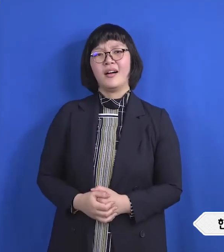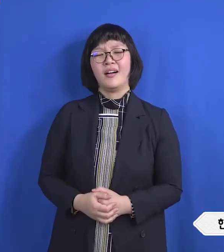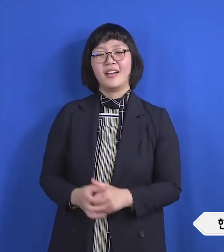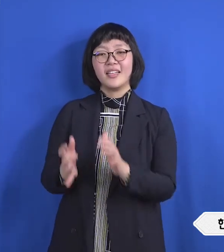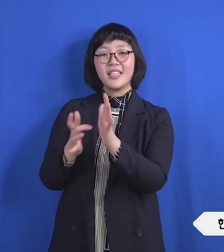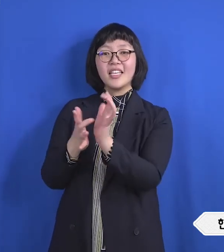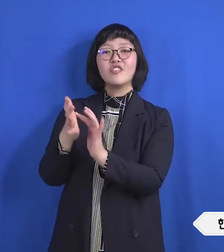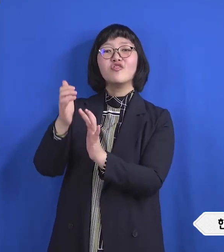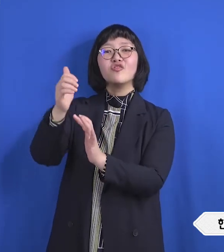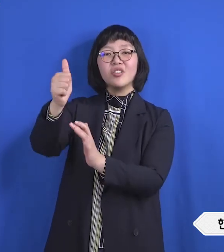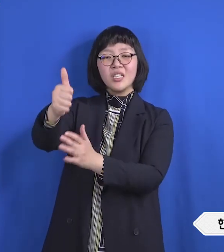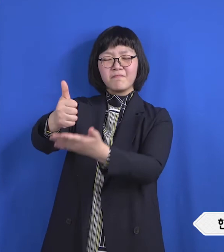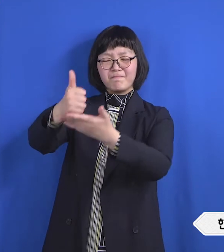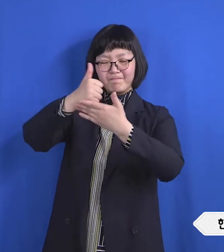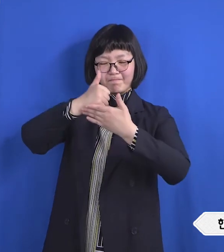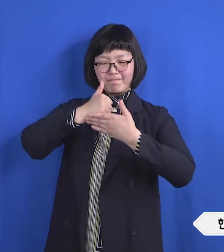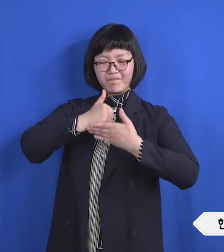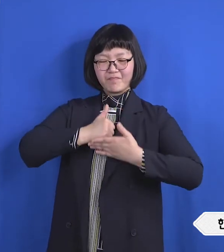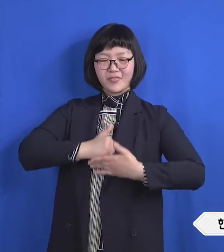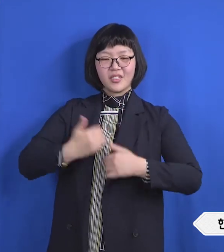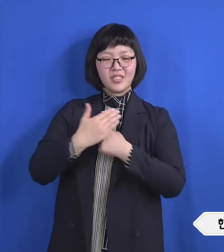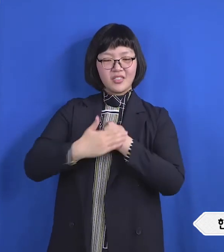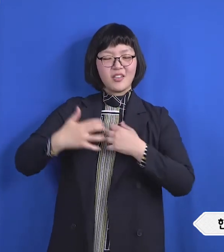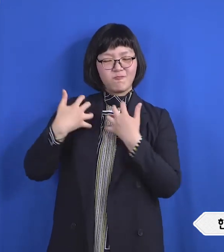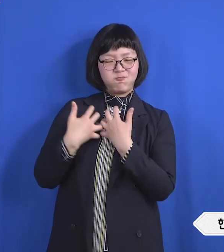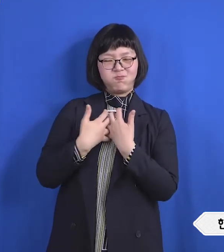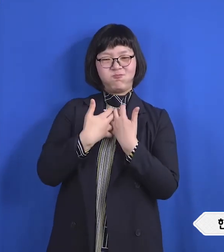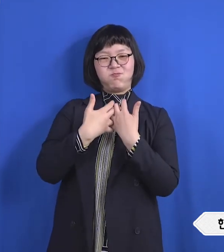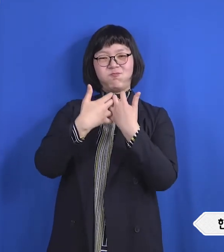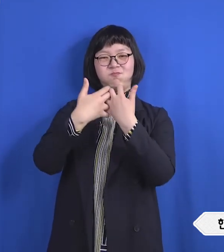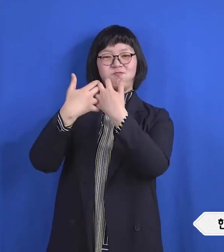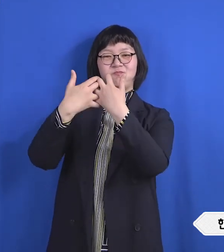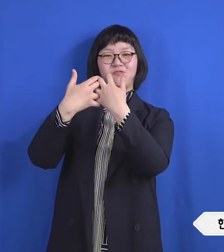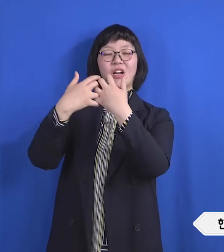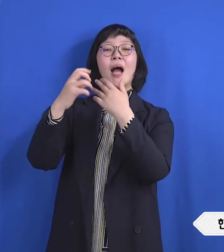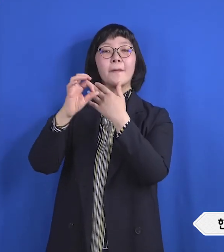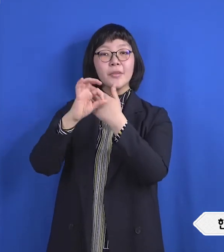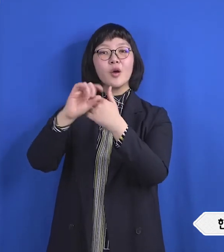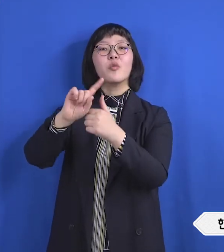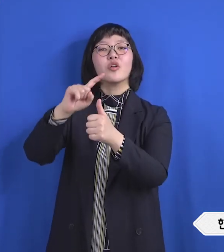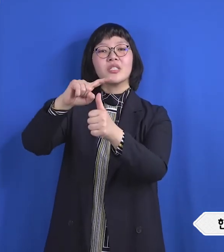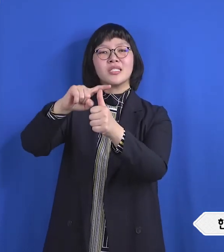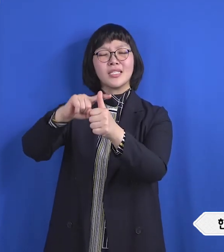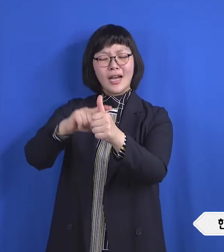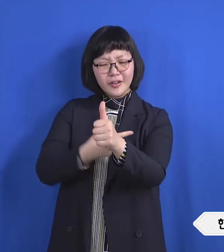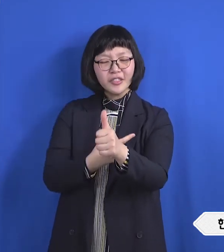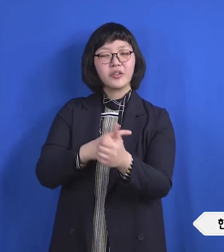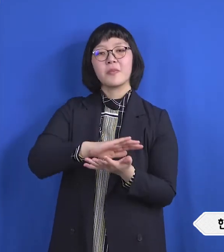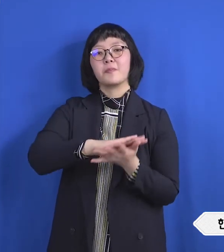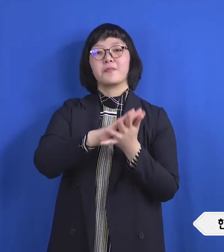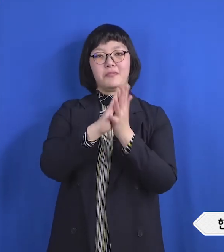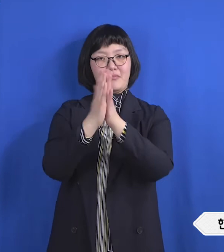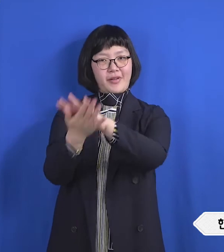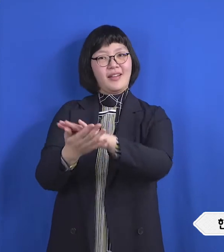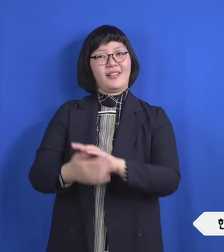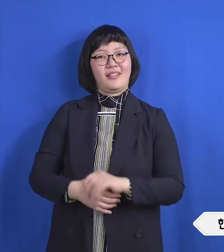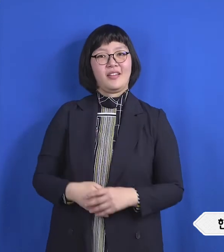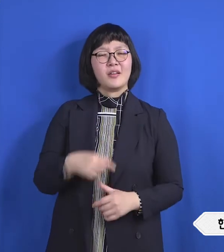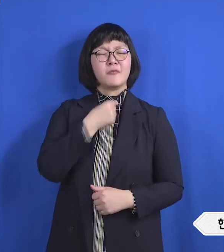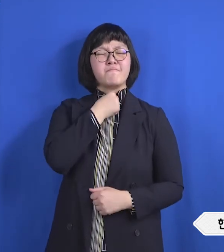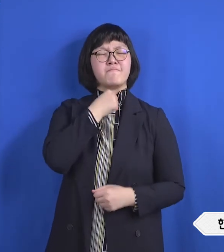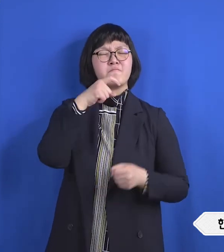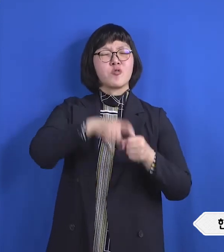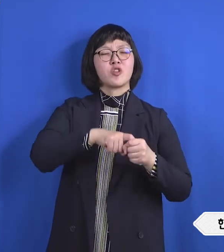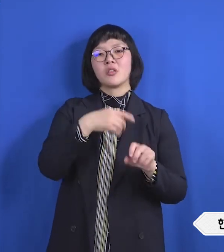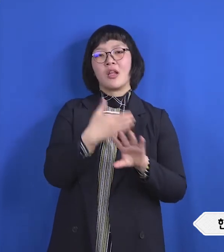예수로 충만하니까. 예수로 충만하면 소원이 변합니다. 우리 소원이 주님의